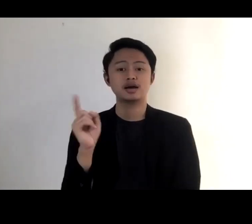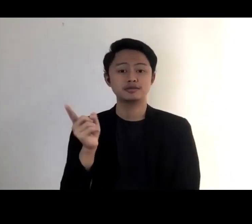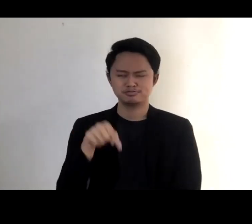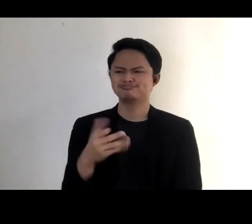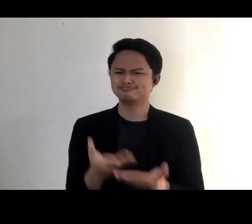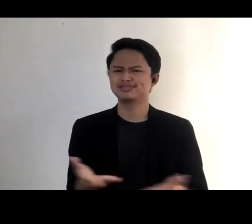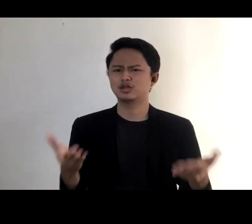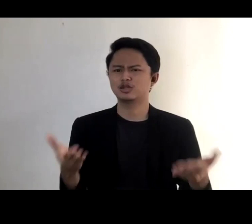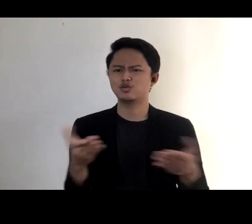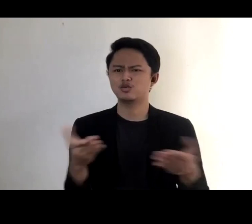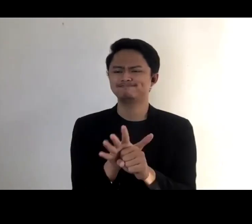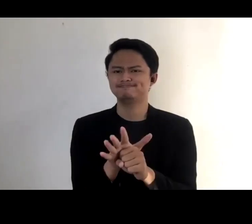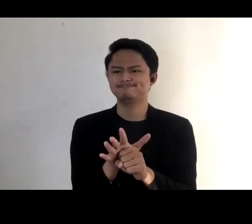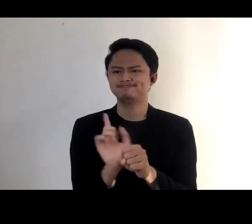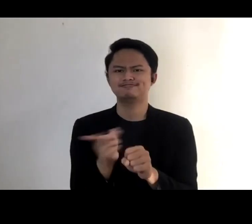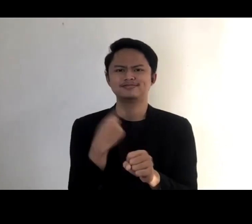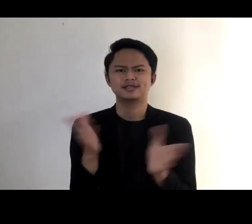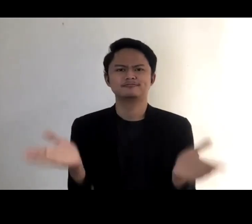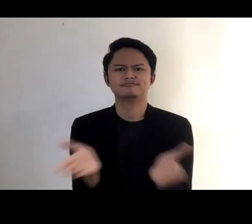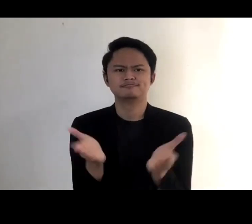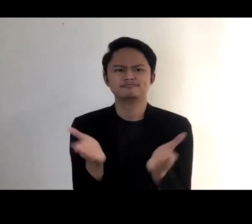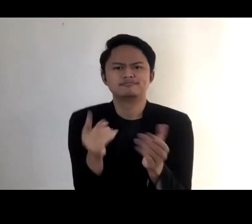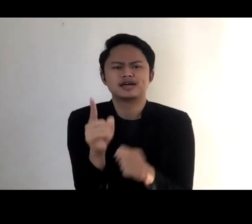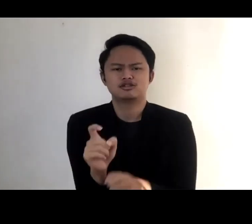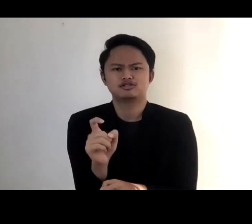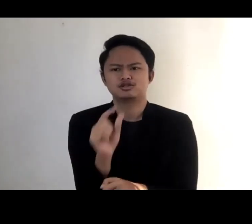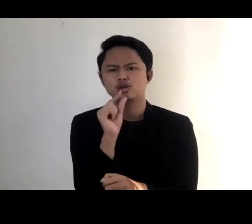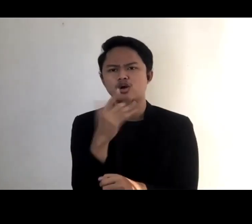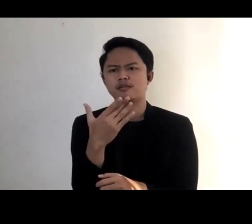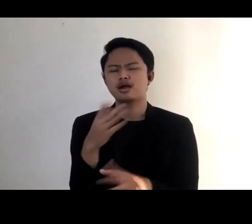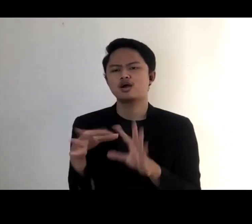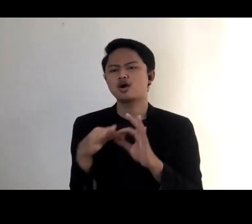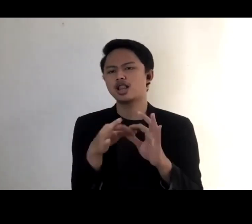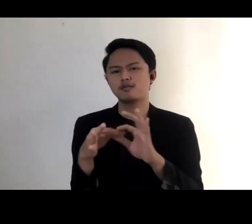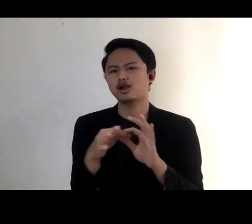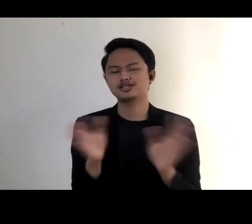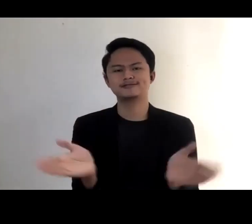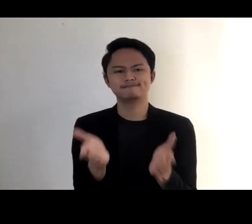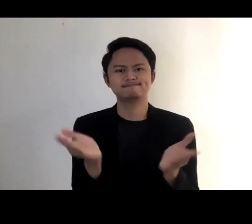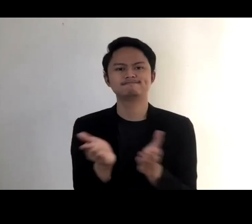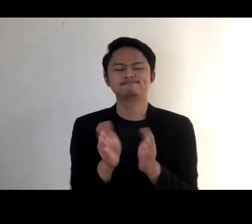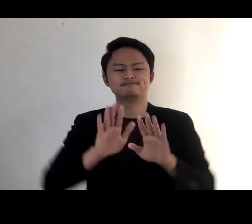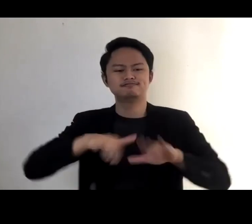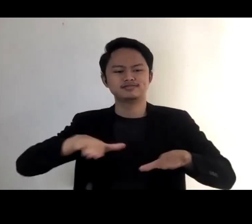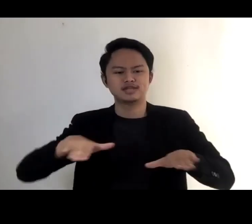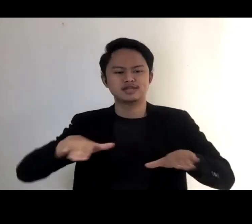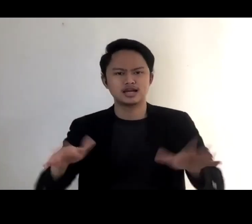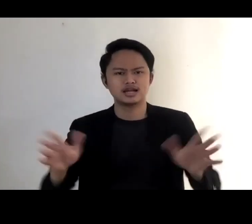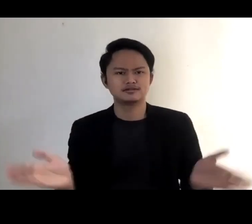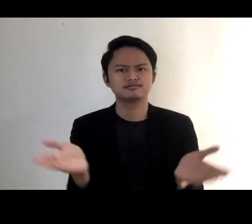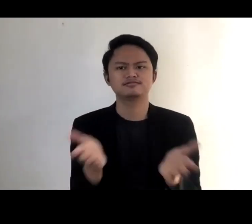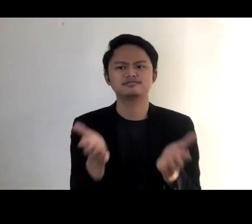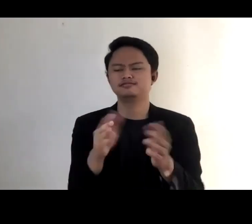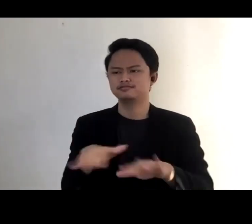pandemi. Yang harus kita tingkatkan adalah bagaimana kita membangun kolaborasi, mendorong anak-anak kita, mempersiapkan